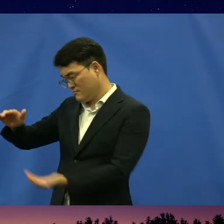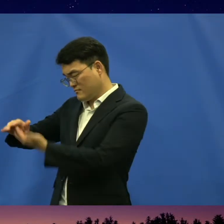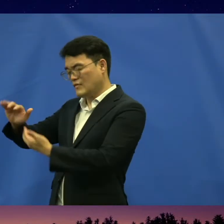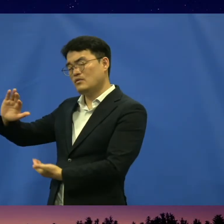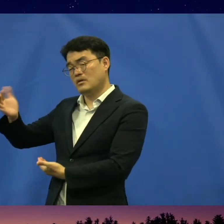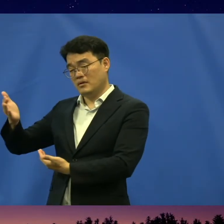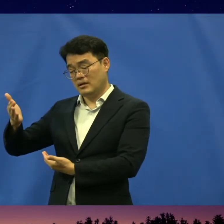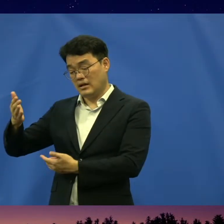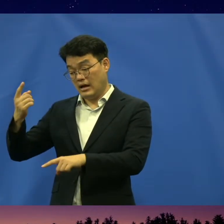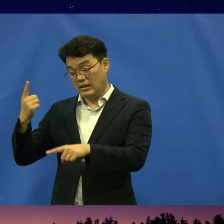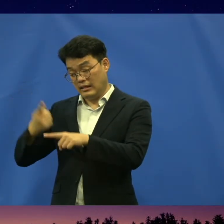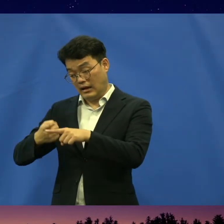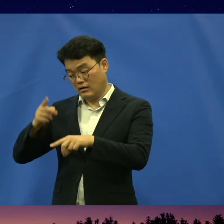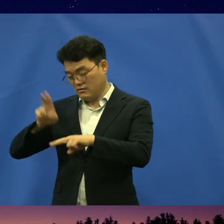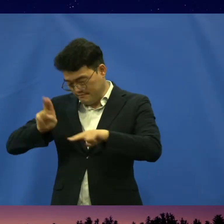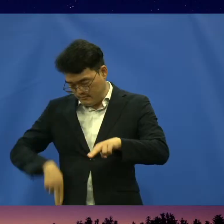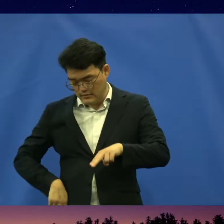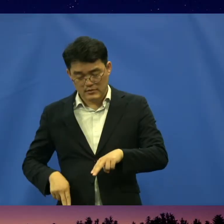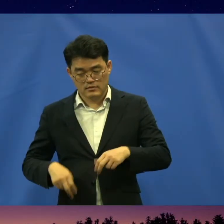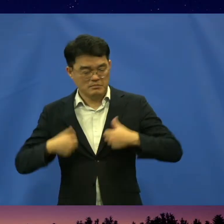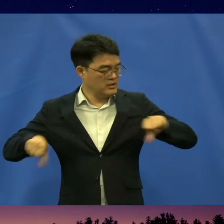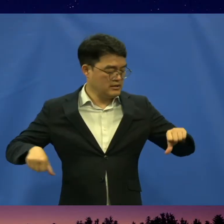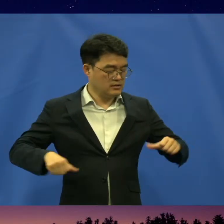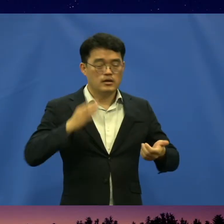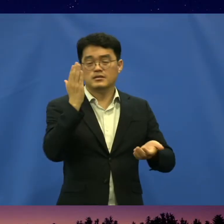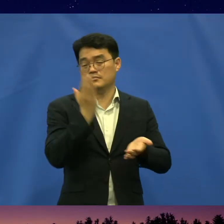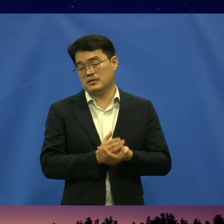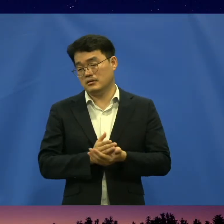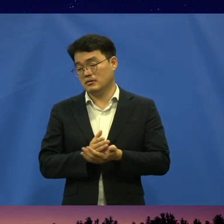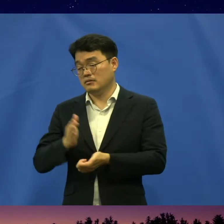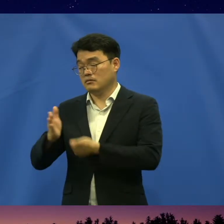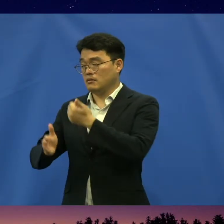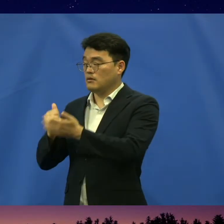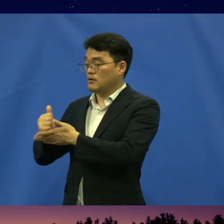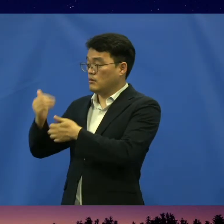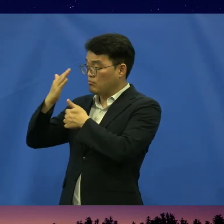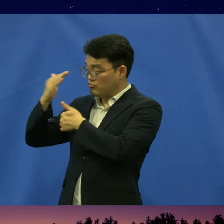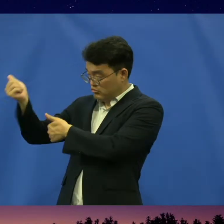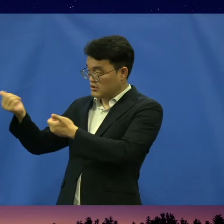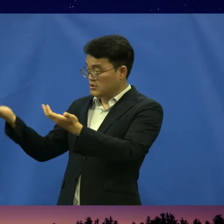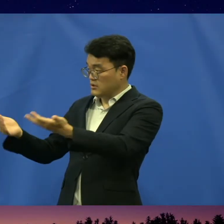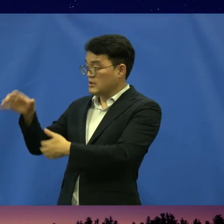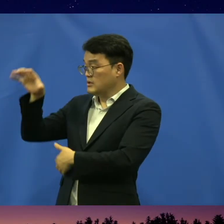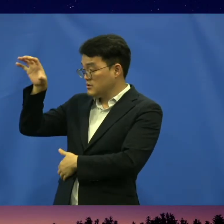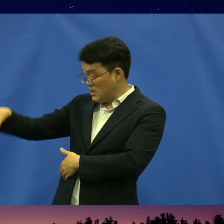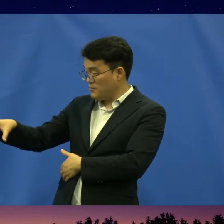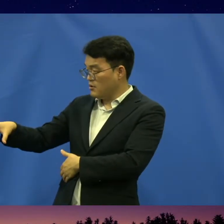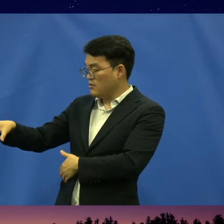도중하청하지 마세요. 주님이 부르신 그 길에 계속 그 길을 가세요.